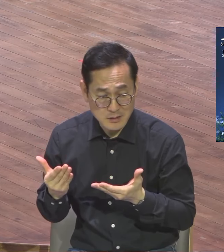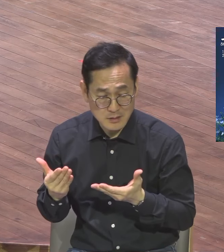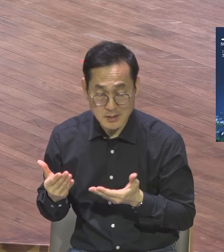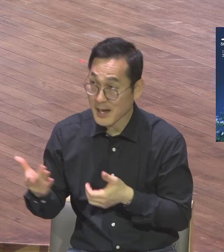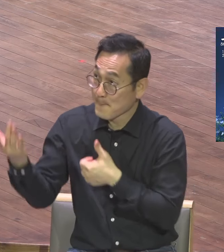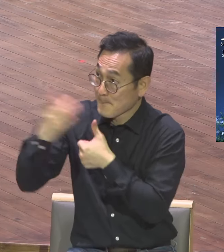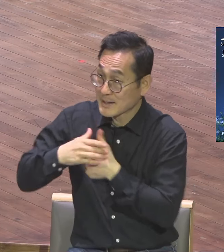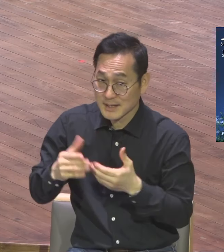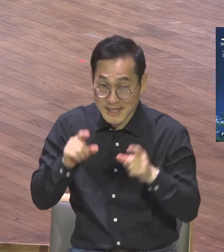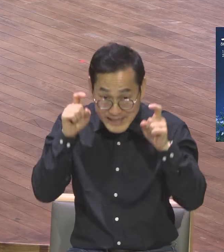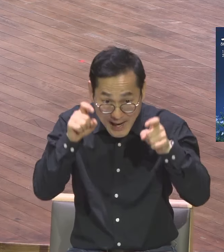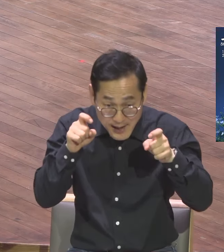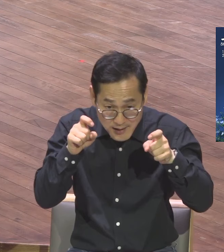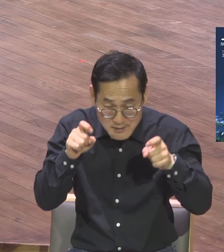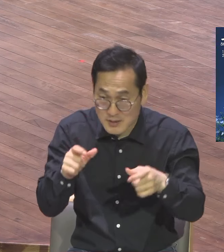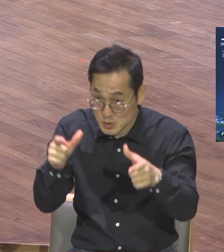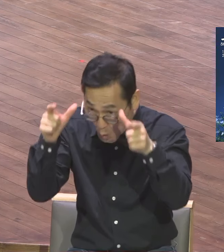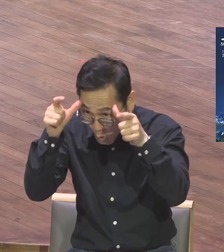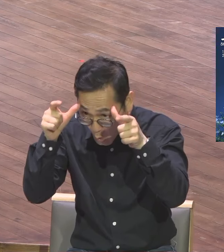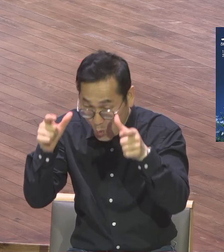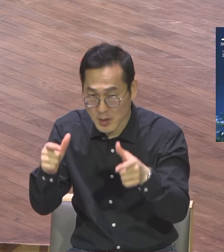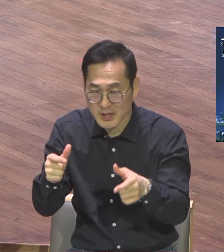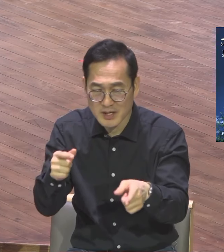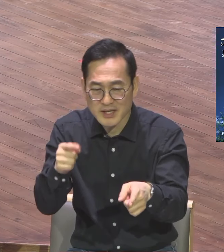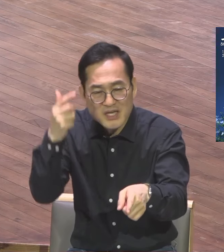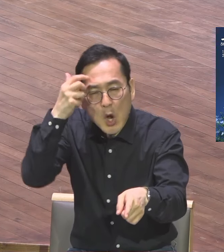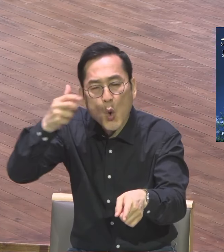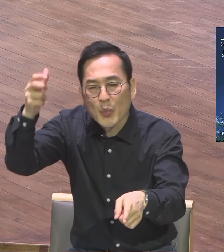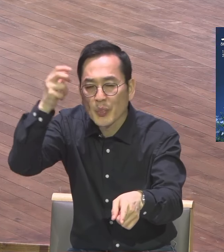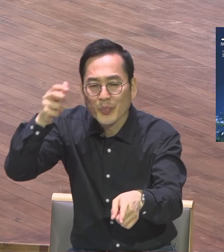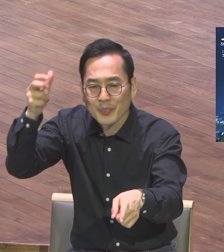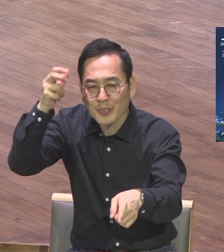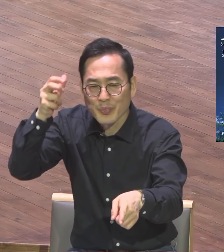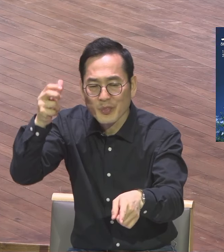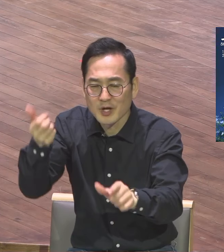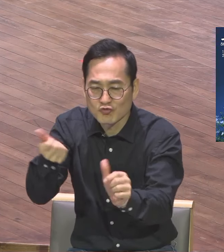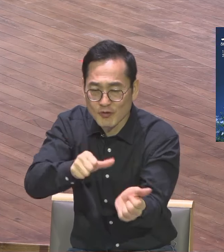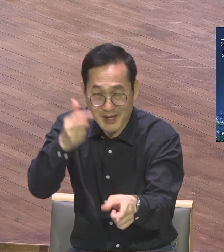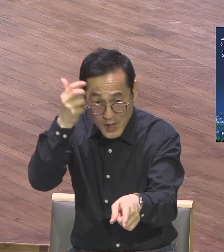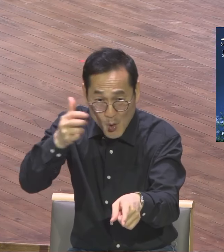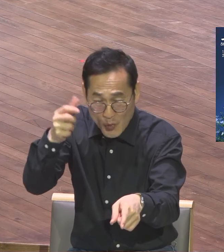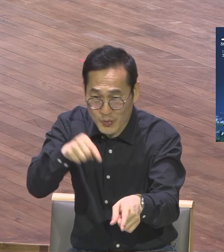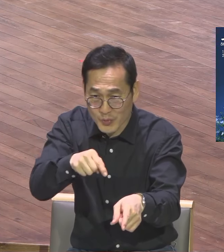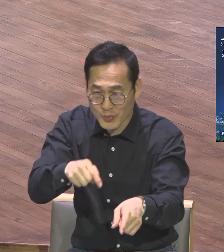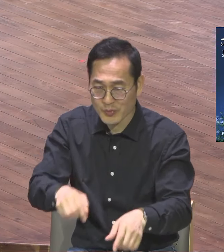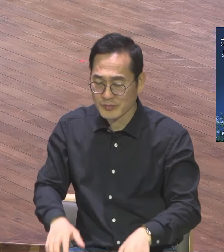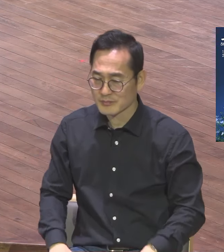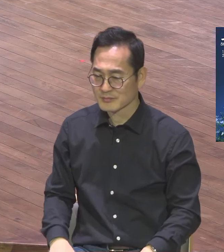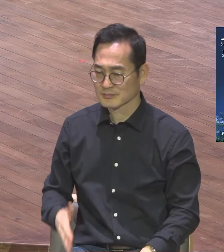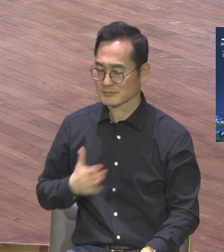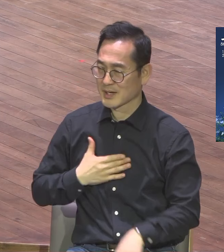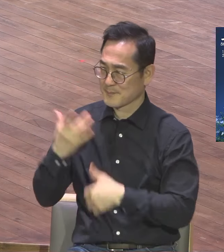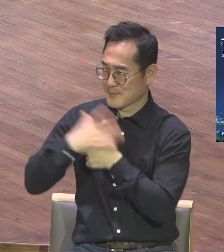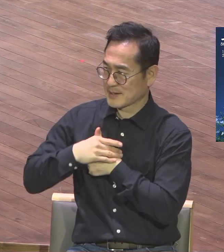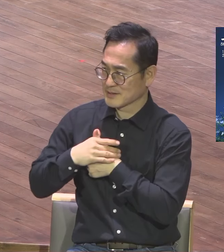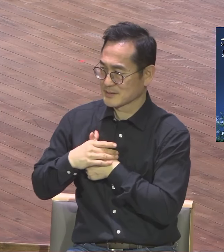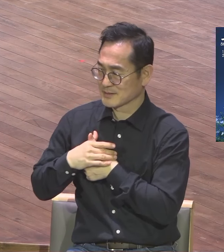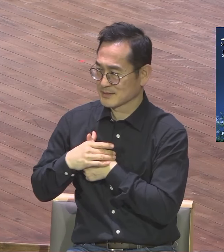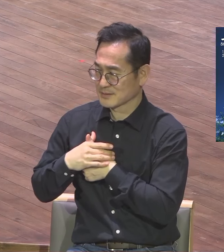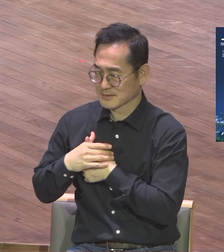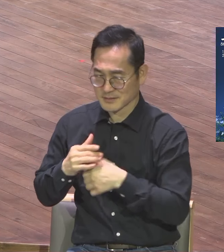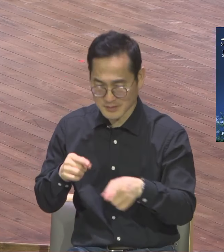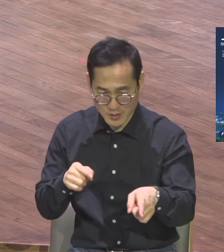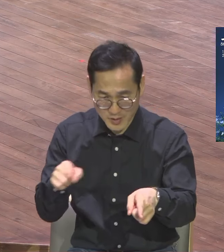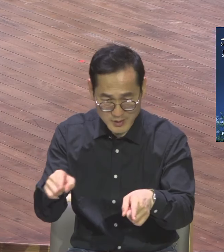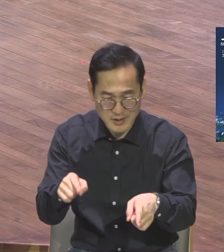말합니다. 양떼와 소떼. 그러니까 교육자들, 위원장들, 국장단, 맡겨진